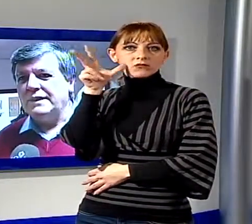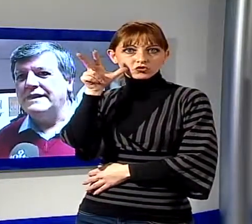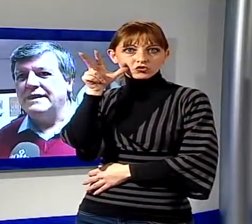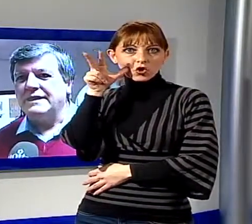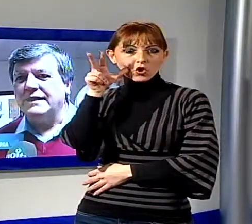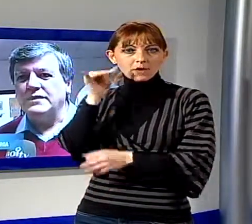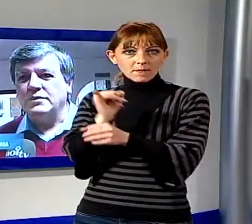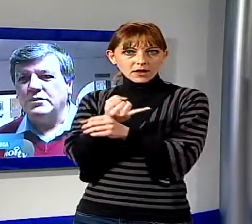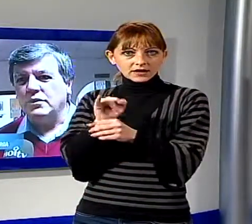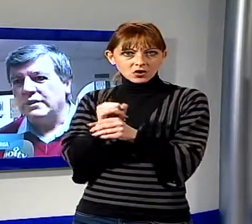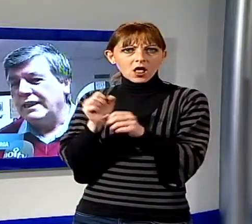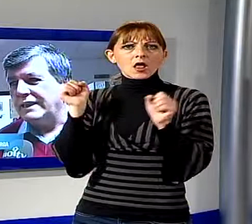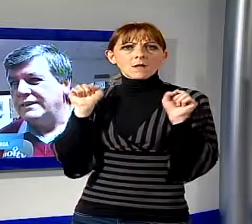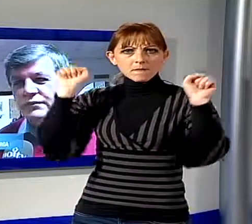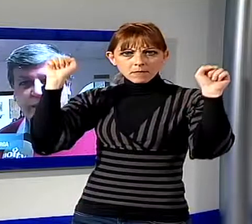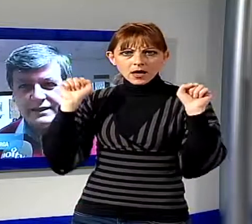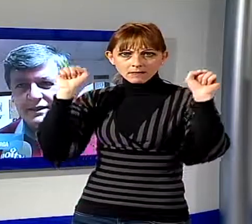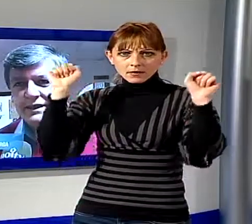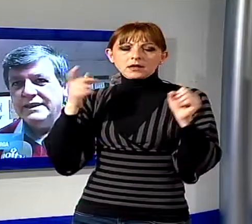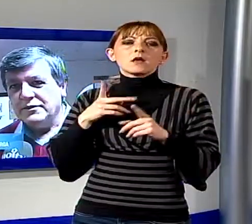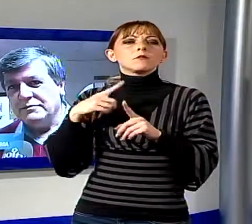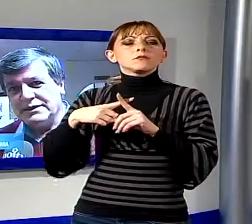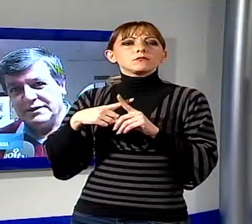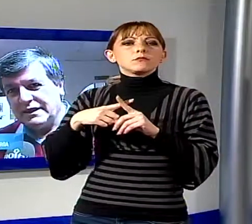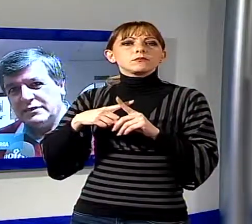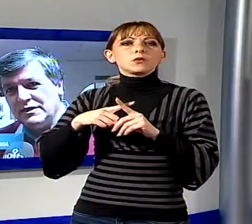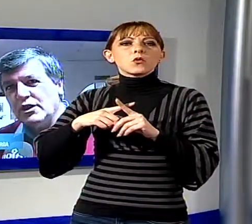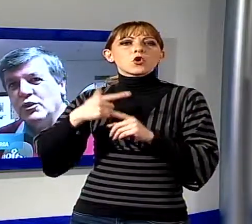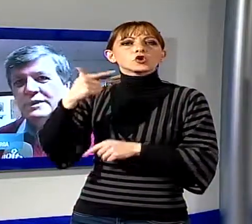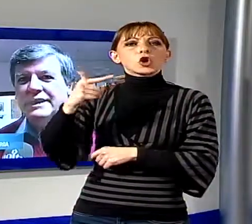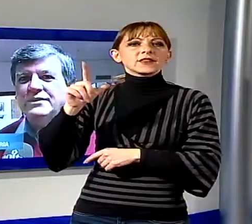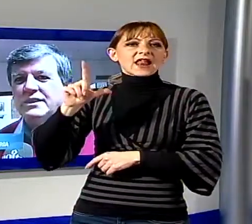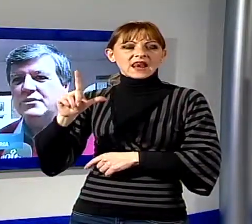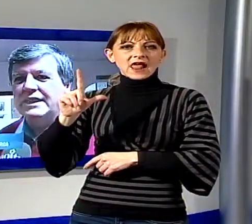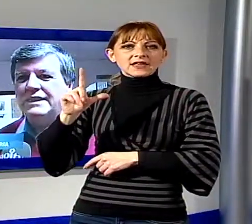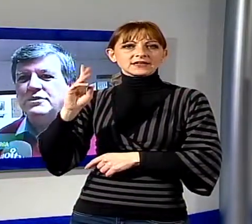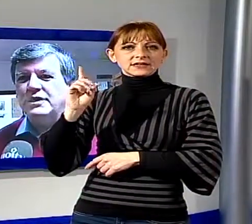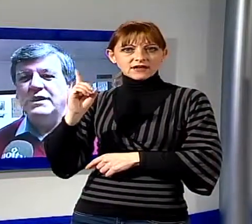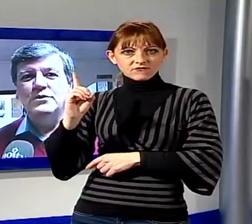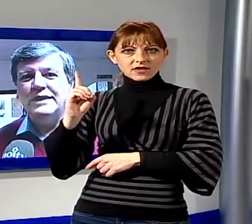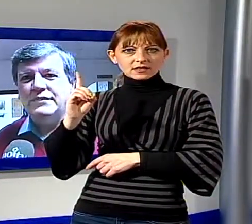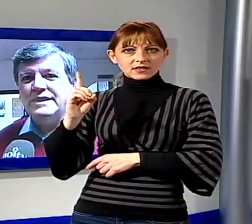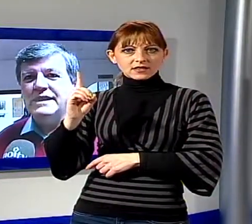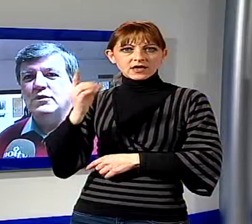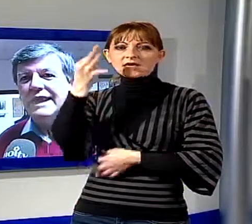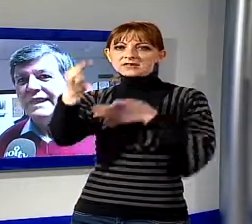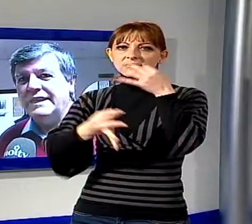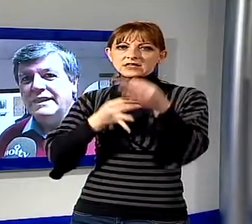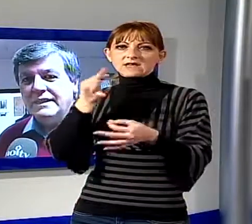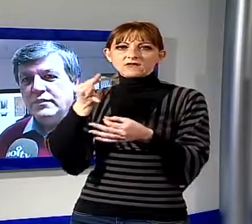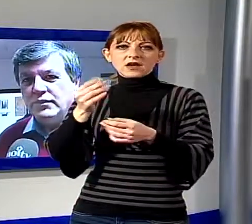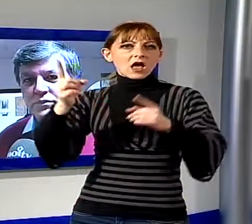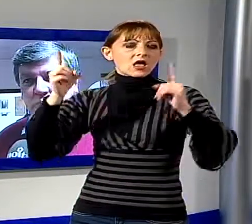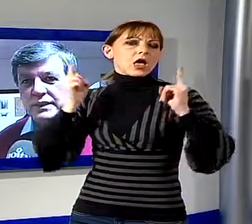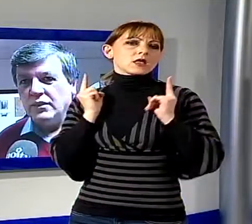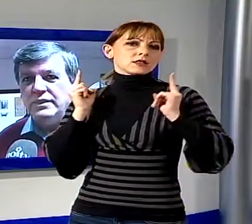attraverso la palestra, attraverso questo Total Lady Defense, questo è il nome della nostra giornata, cioè una difesa totale